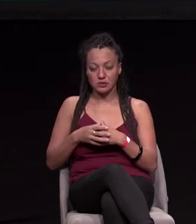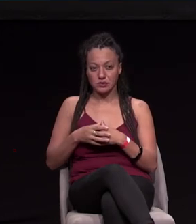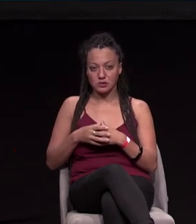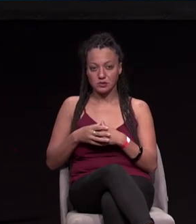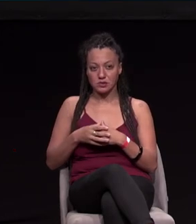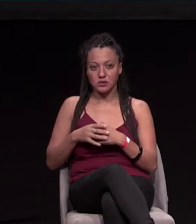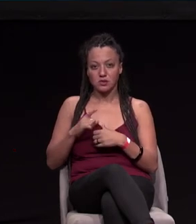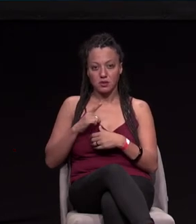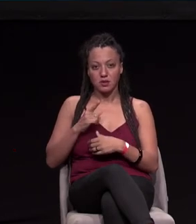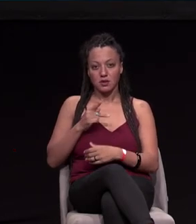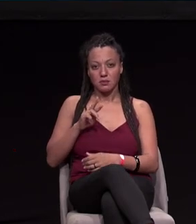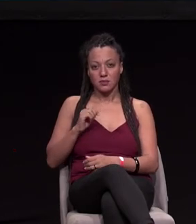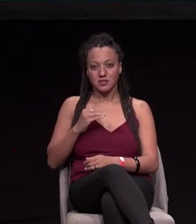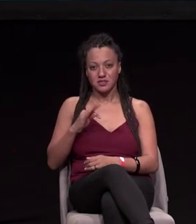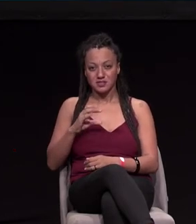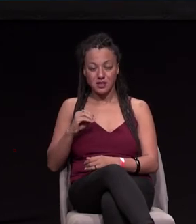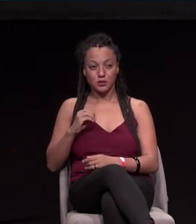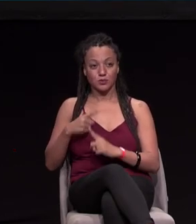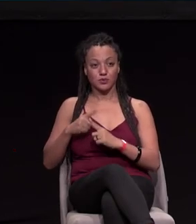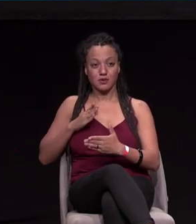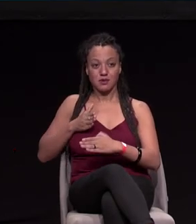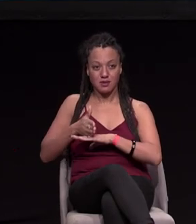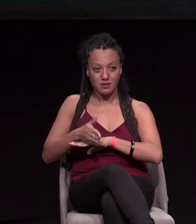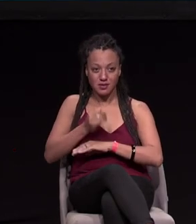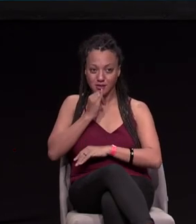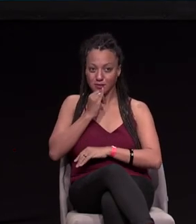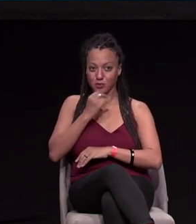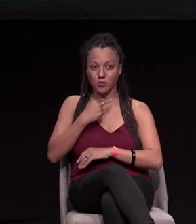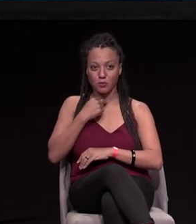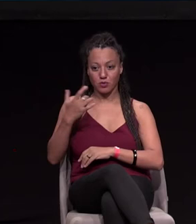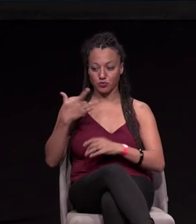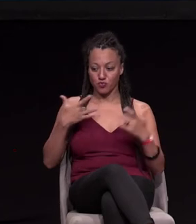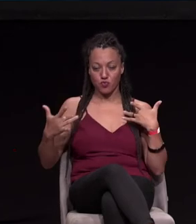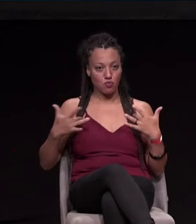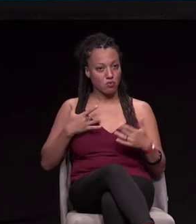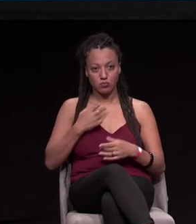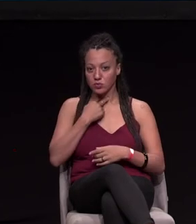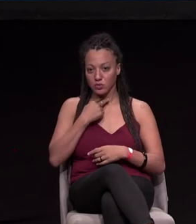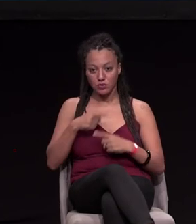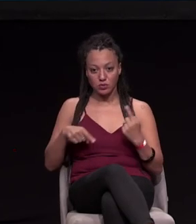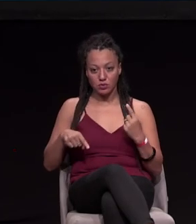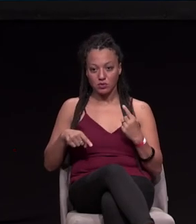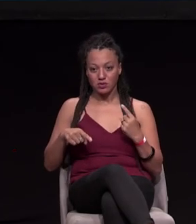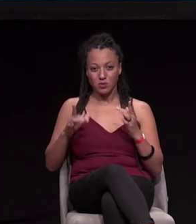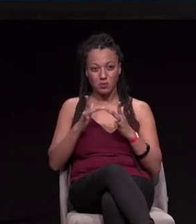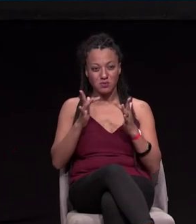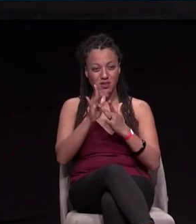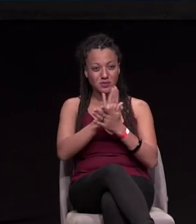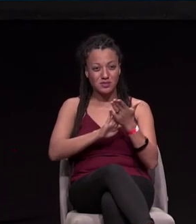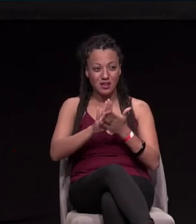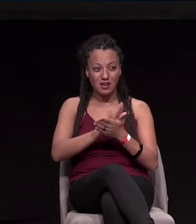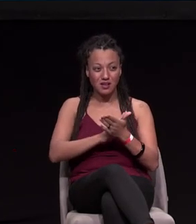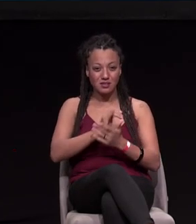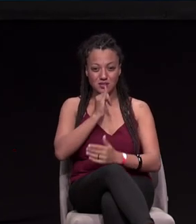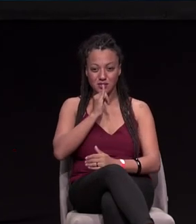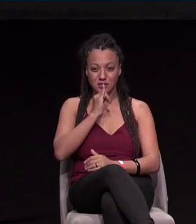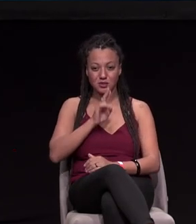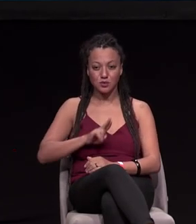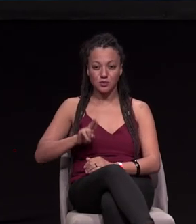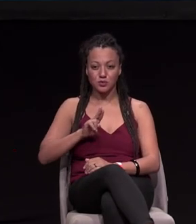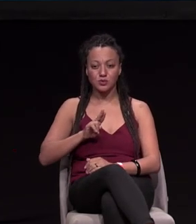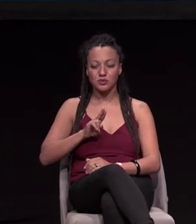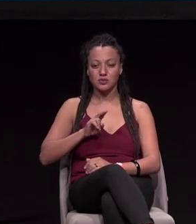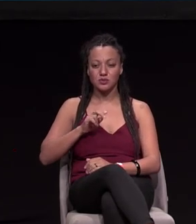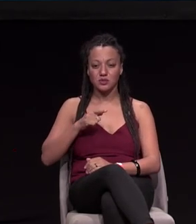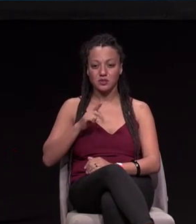prefeito nessa iniciação que iniciado não pode ser tocado né por exemplo se ele usa o o que ler nem ninguém